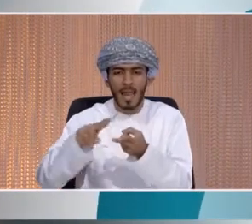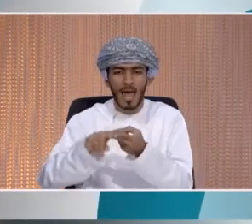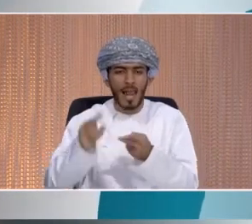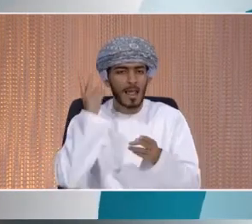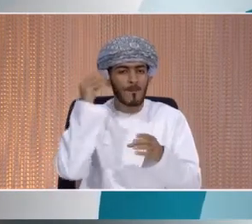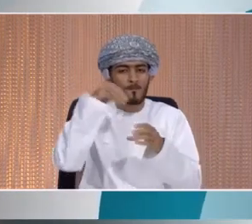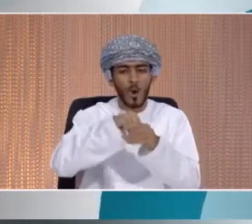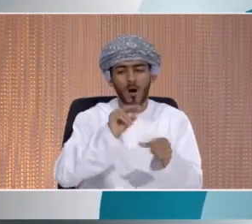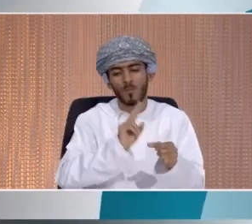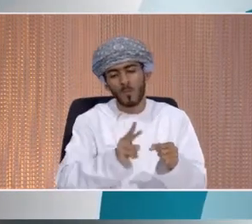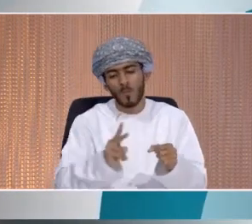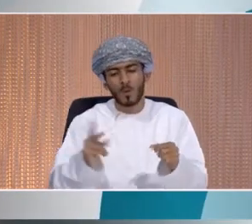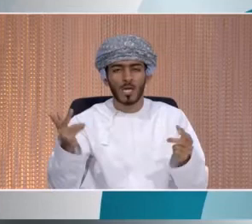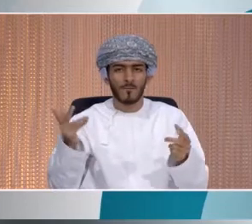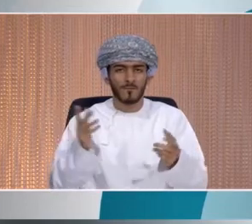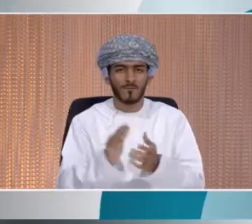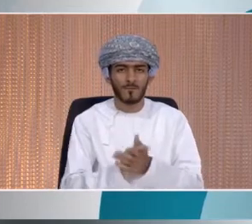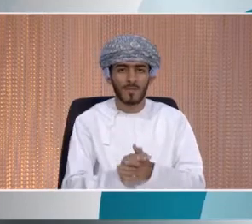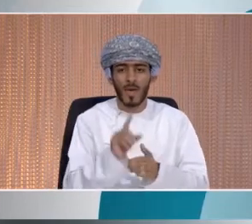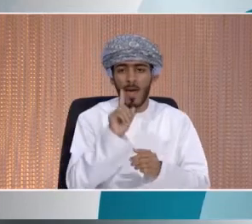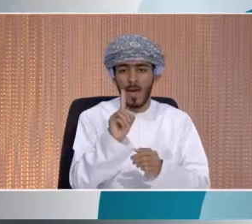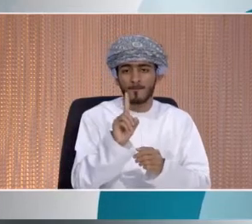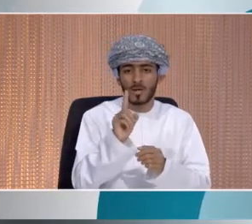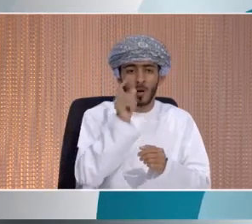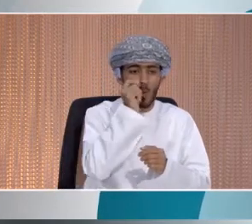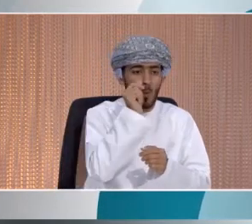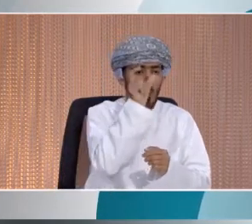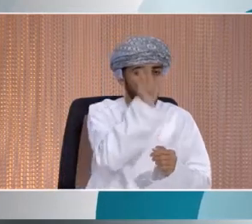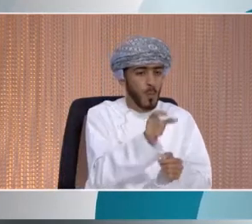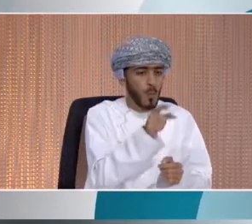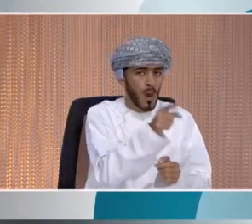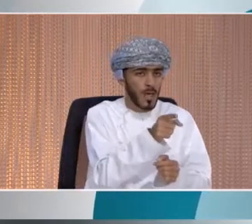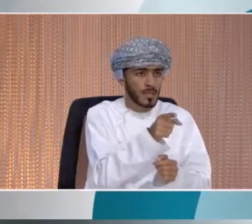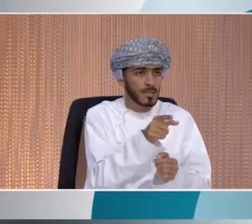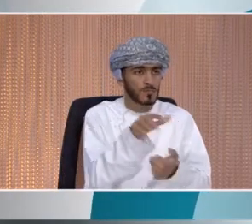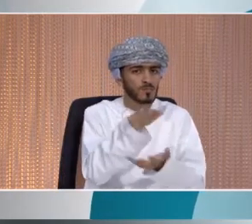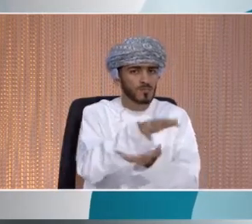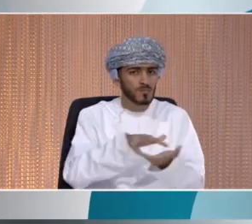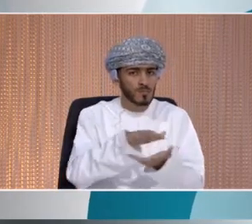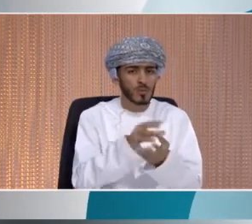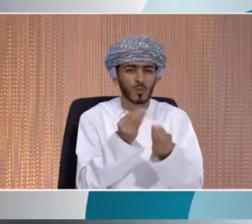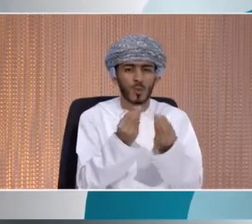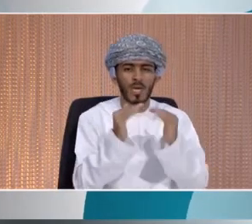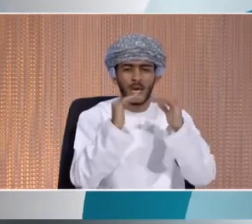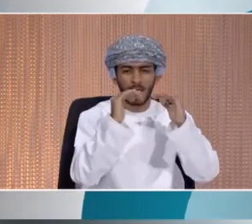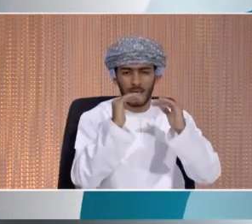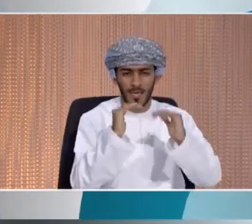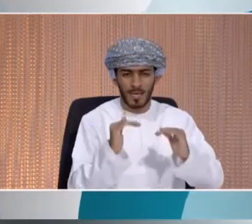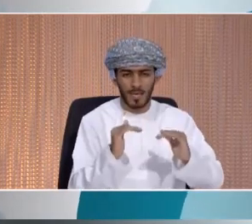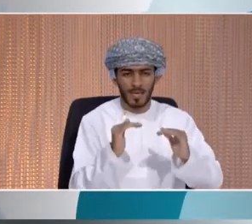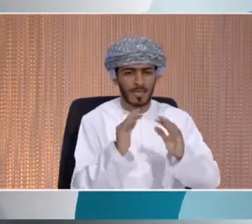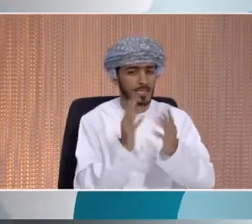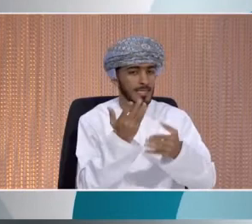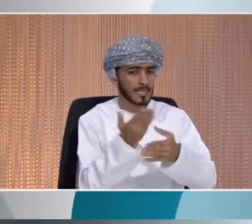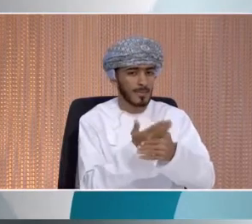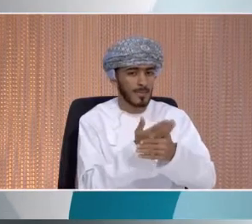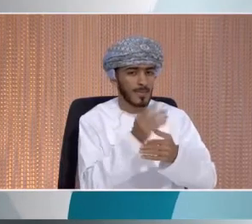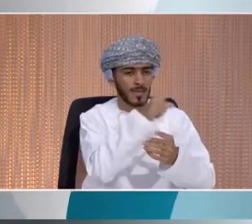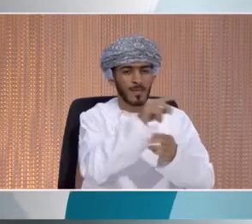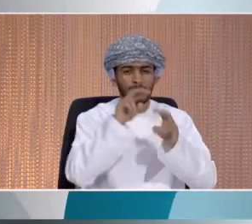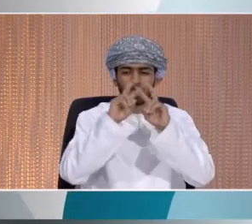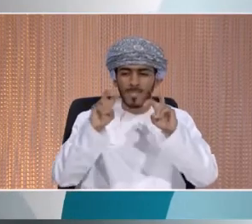ذوي الإعاقات بصفة عامة. أما بالنسبة للرجال أقل إشكالية، يعني ربما أسهبت في الحديث عن النساء